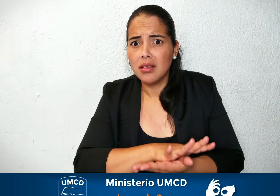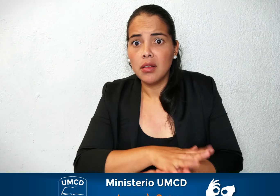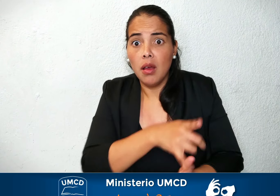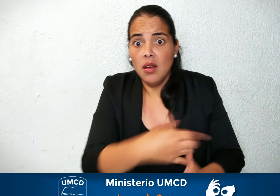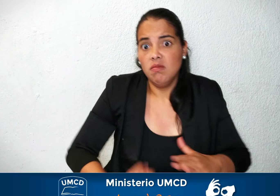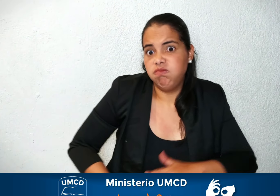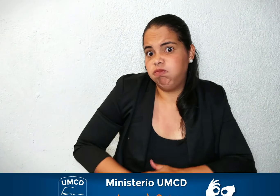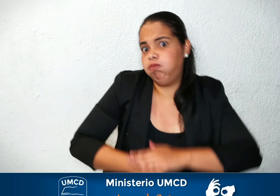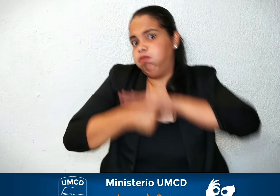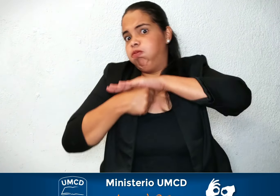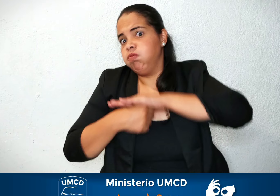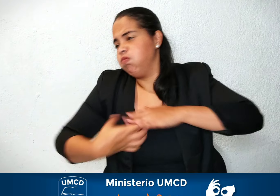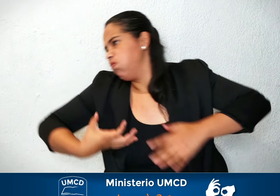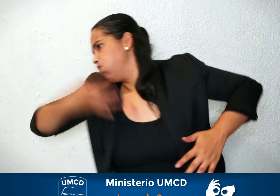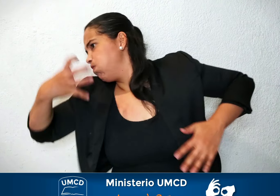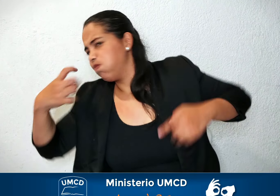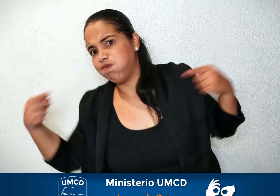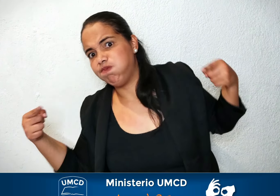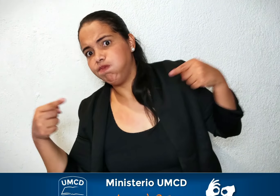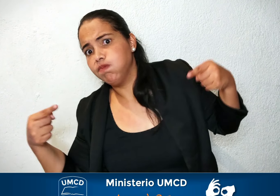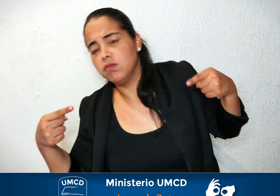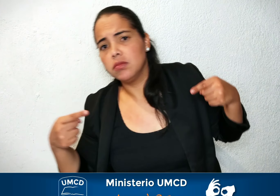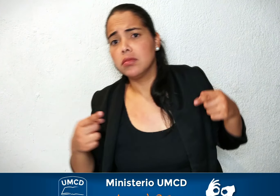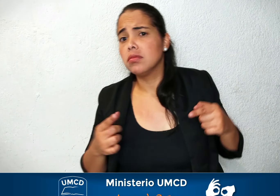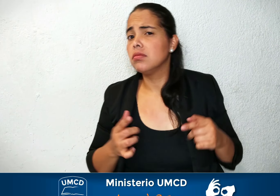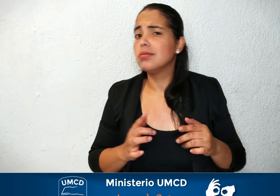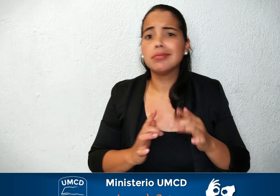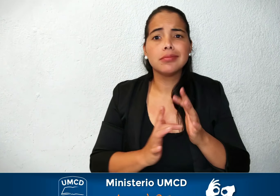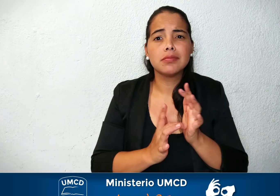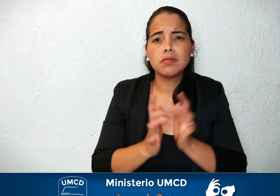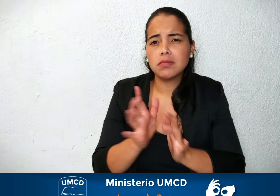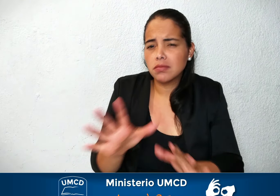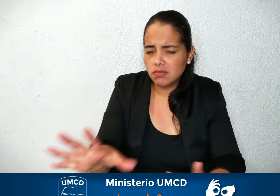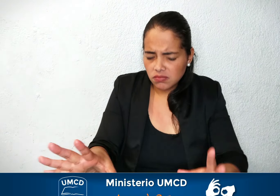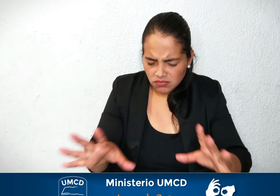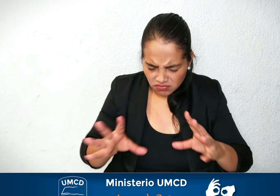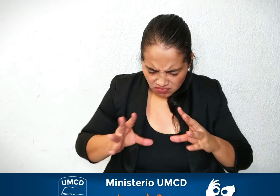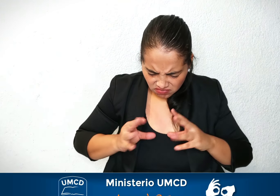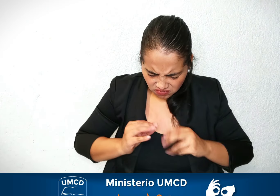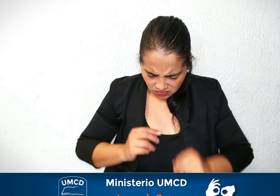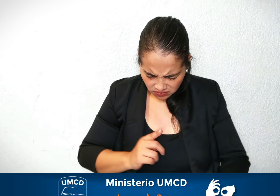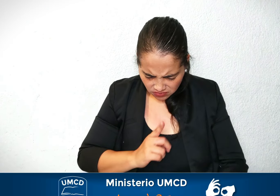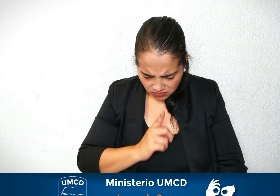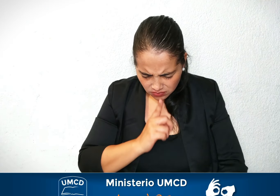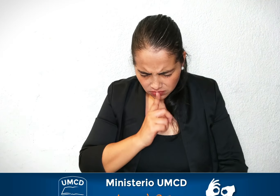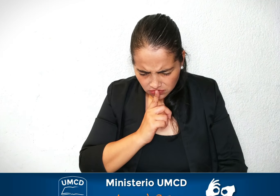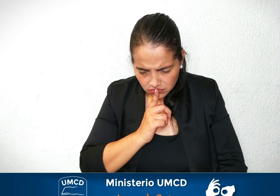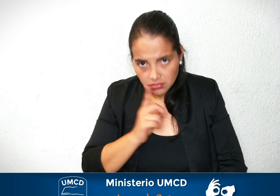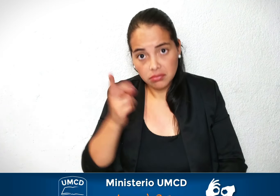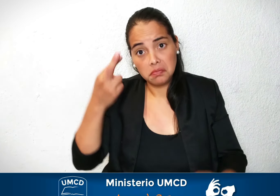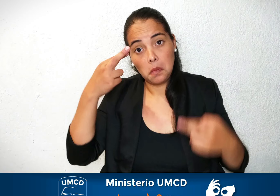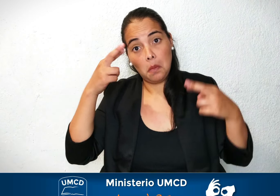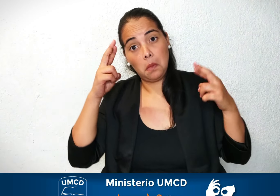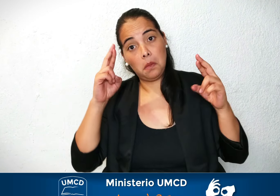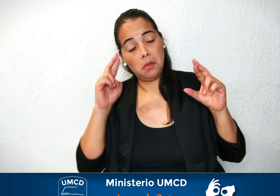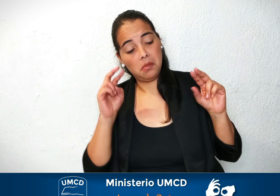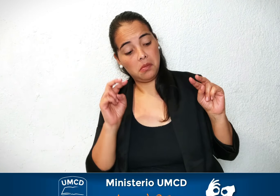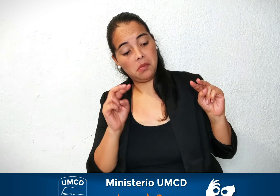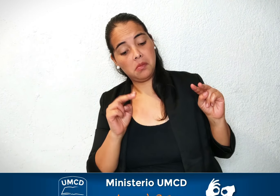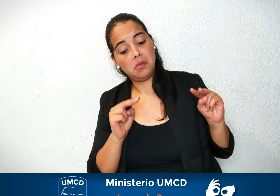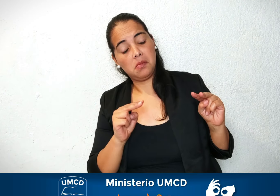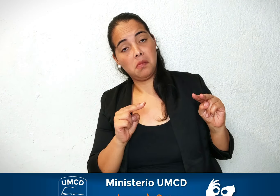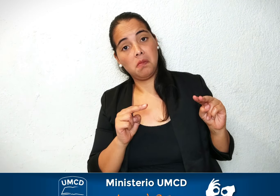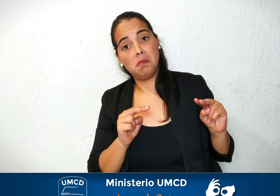persona de tomar acciones, pero que en vez de tomar o hacer uso de ese poder, decide